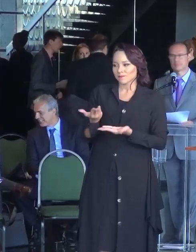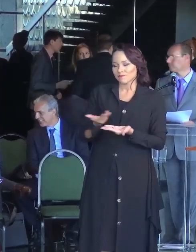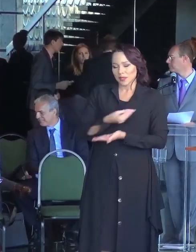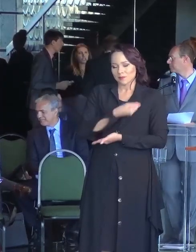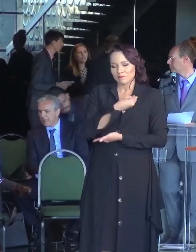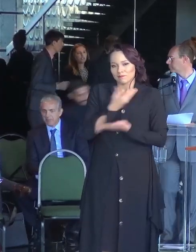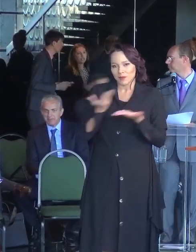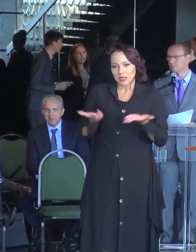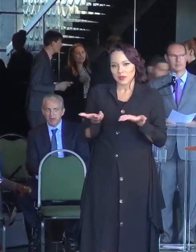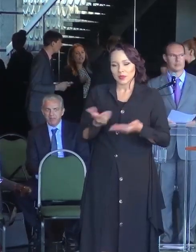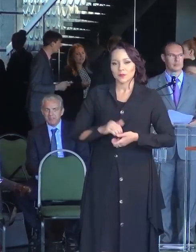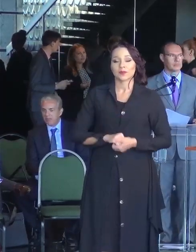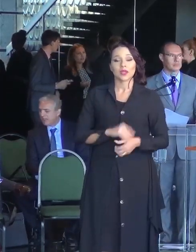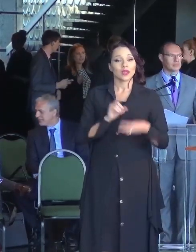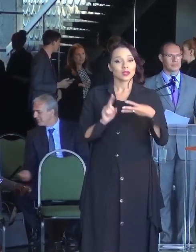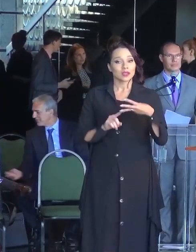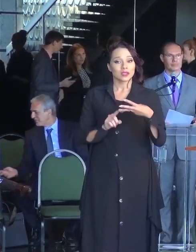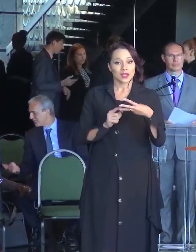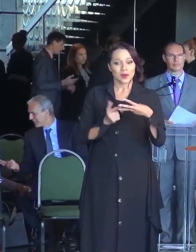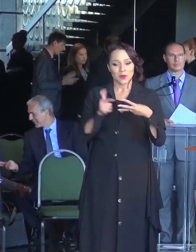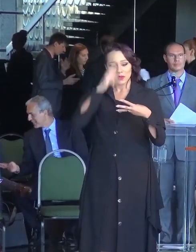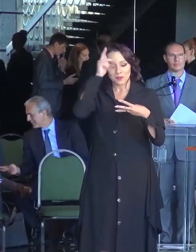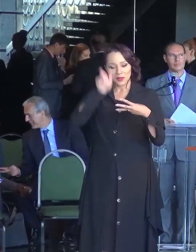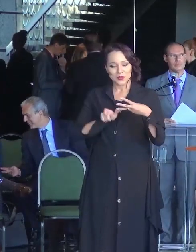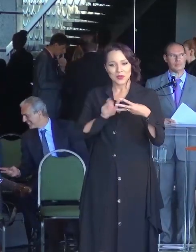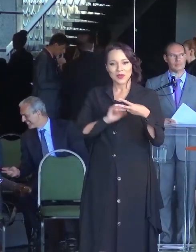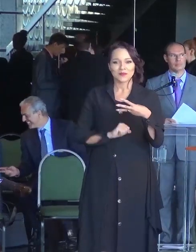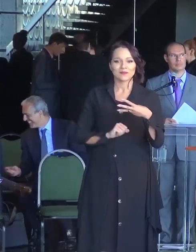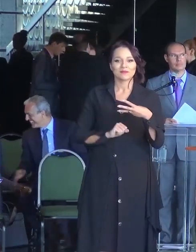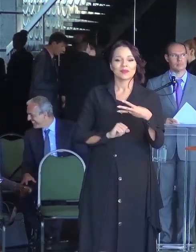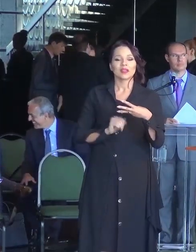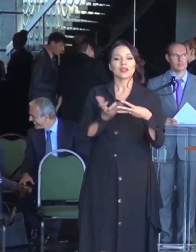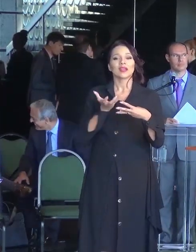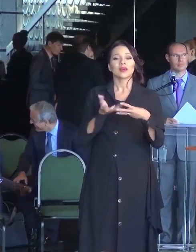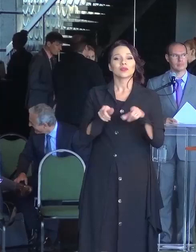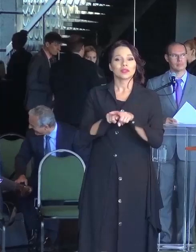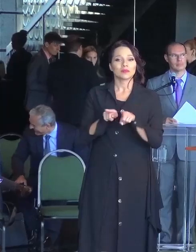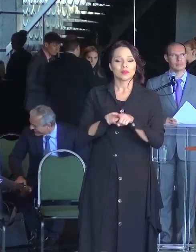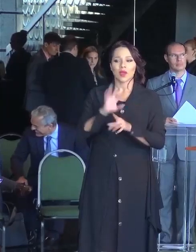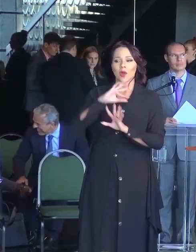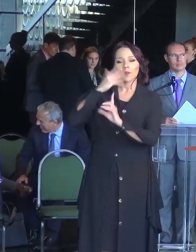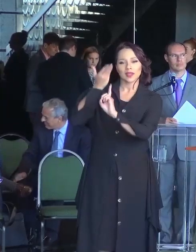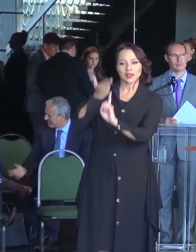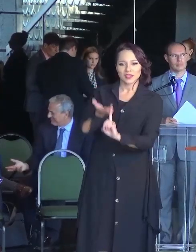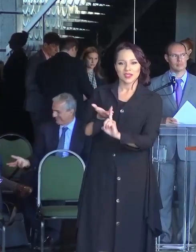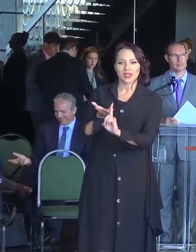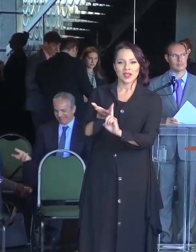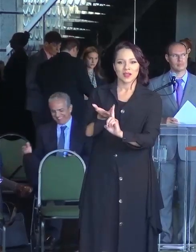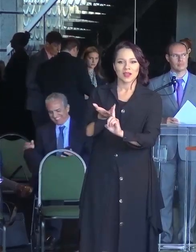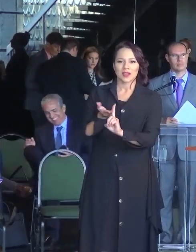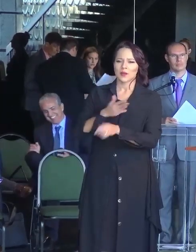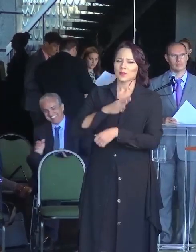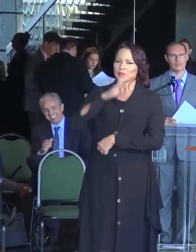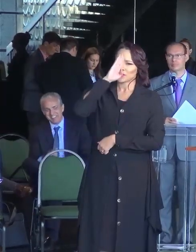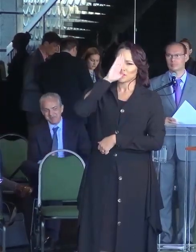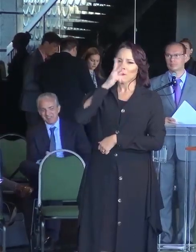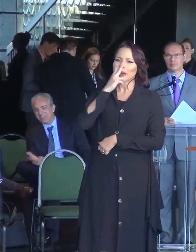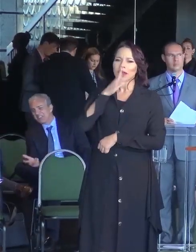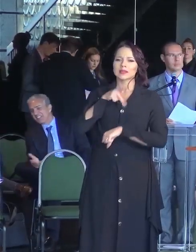do senhor aqui. E, finalmente, antes de uma rápida nominata, eu quero também homenagear nossa prata da